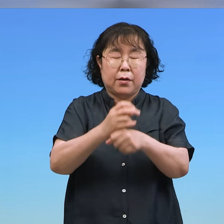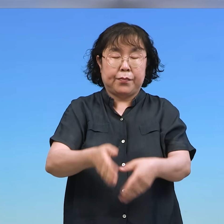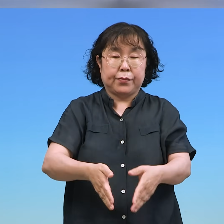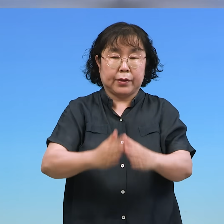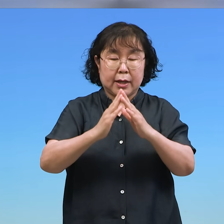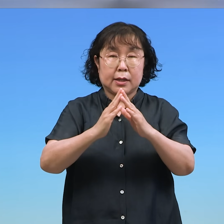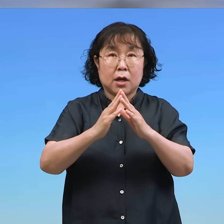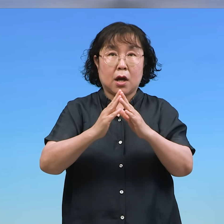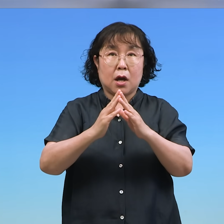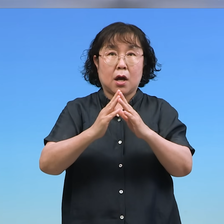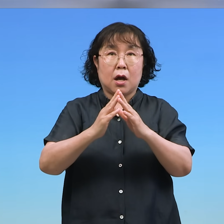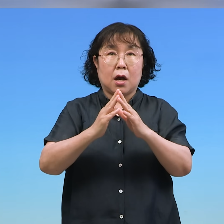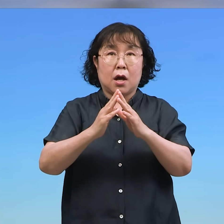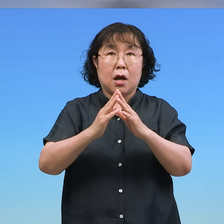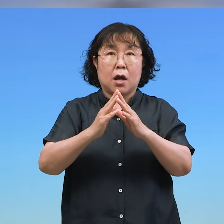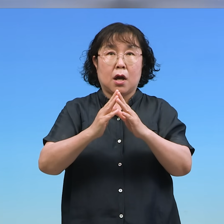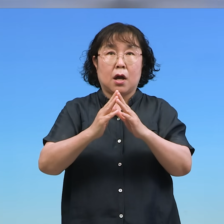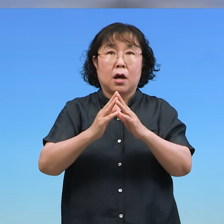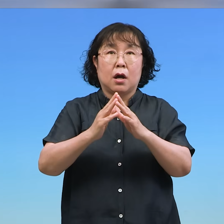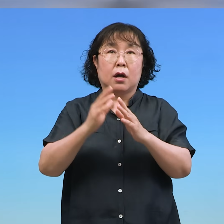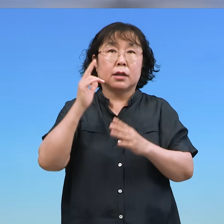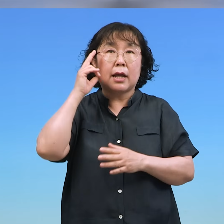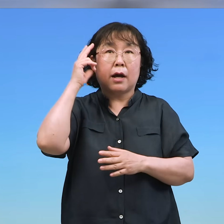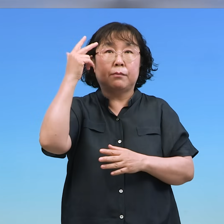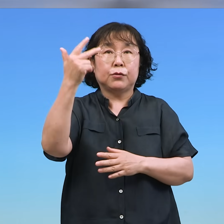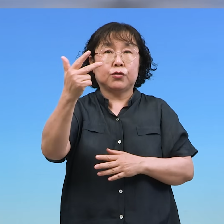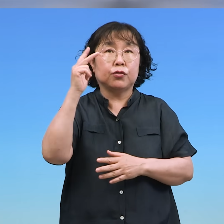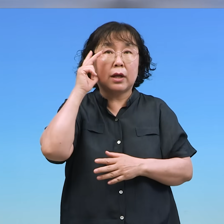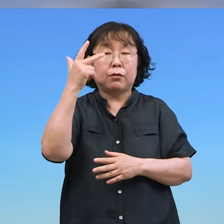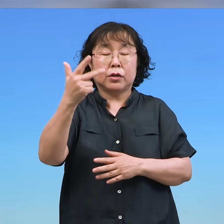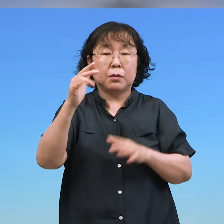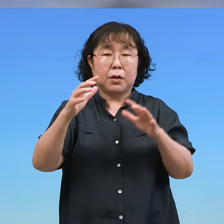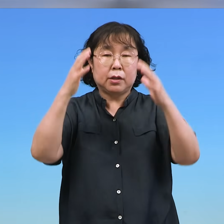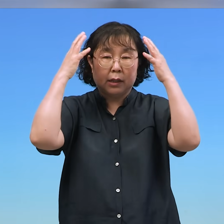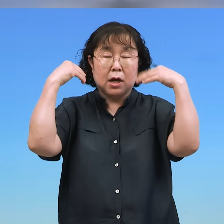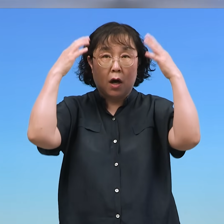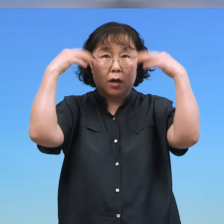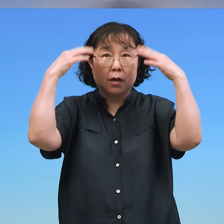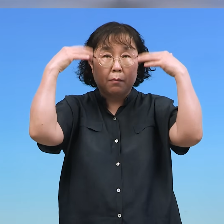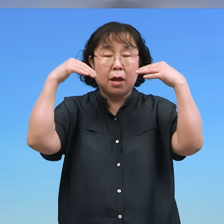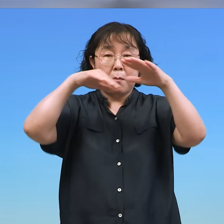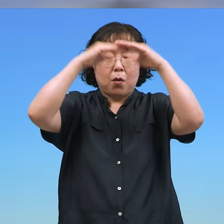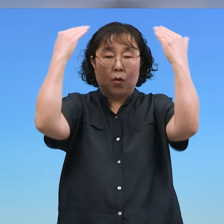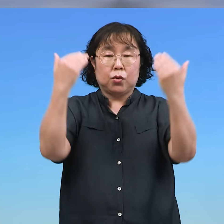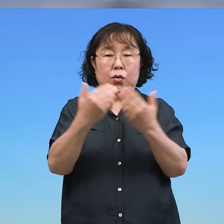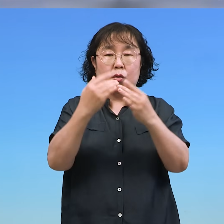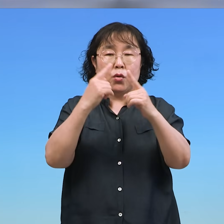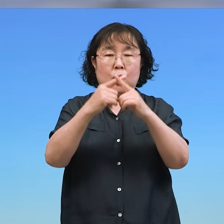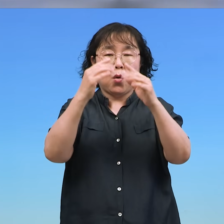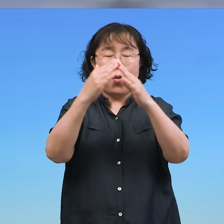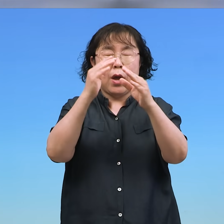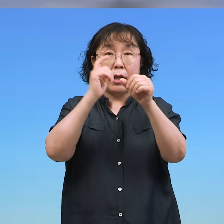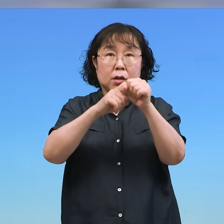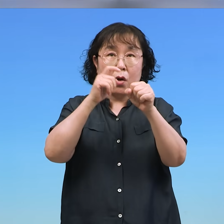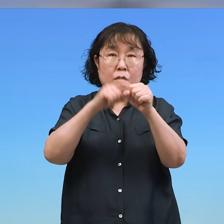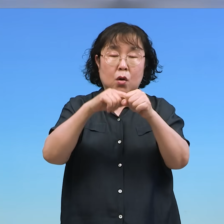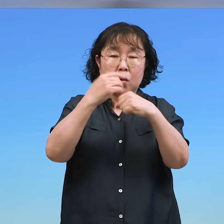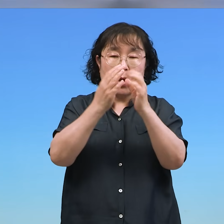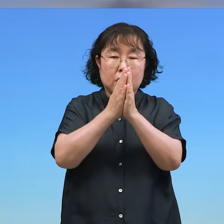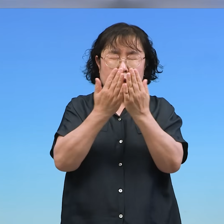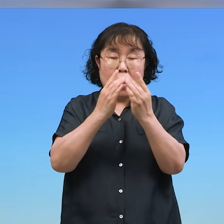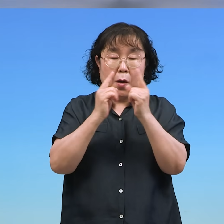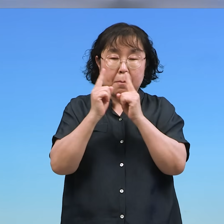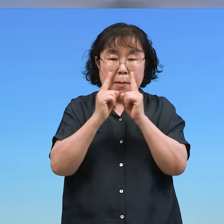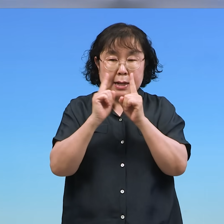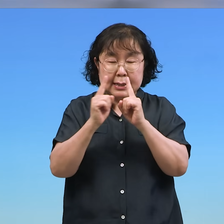개척 처음으로 내년에 다음 주에 이번 여름에 전 교회적으로 말씀 묵상과